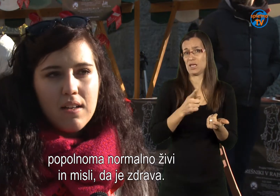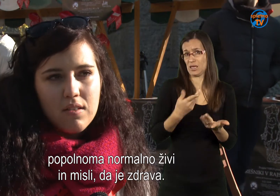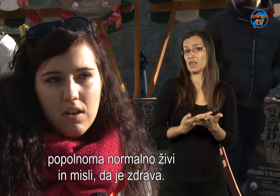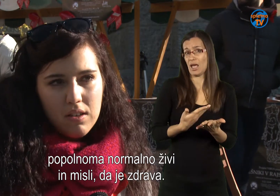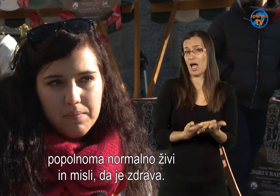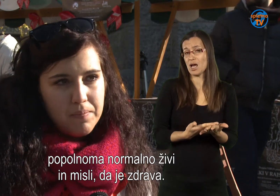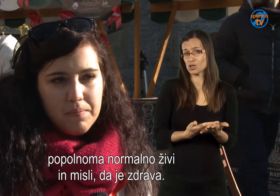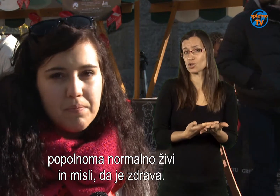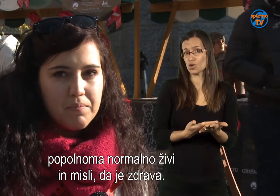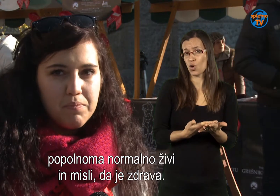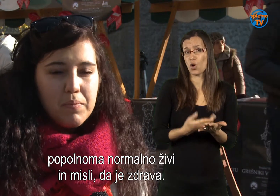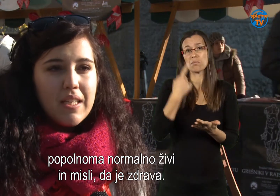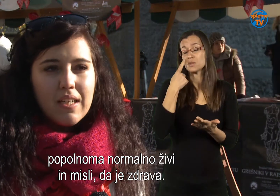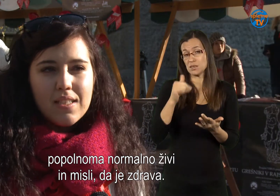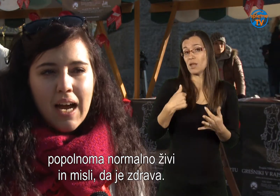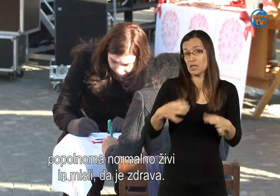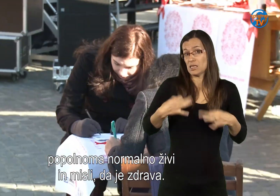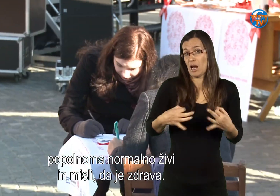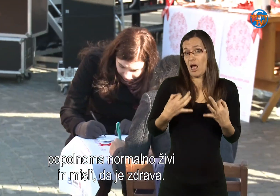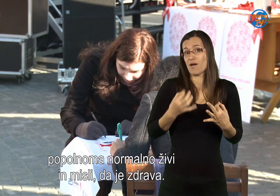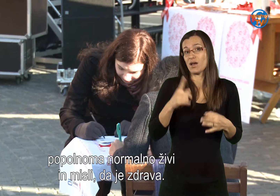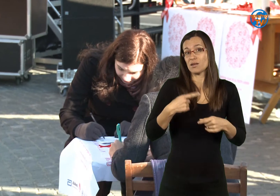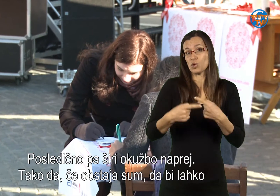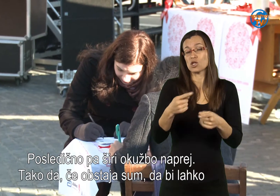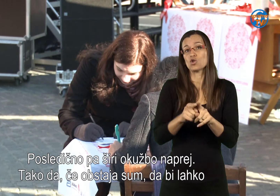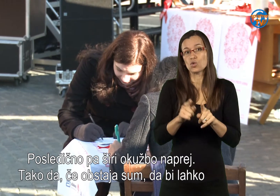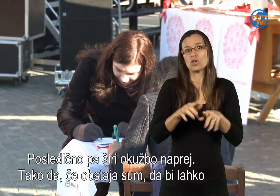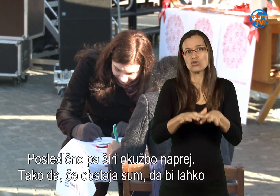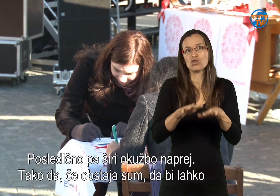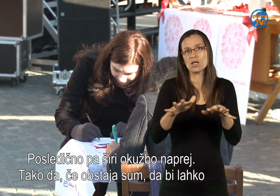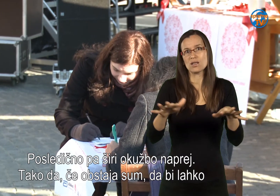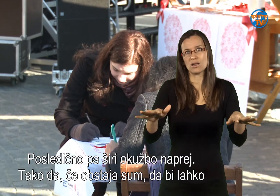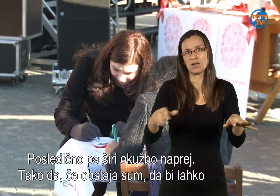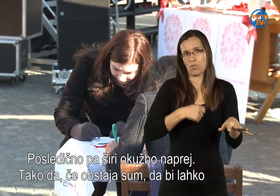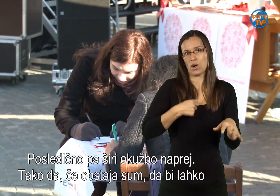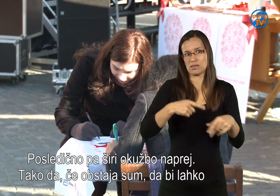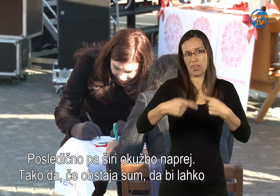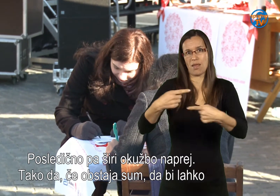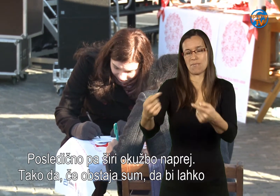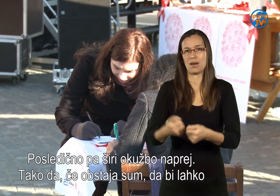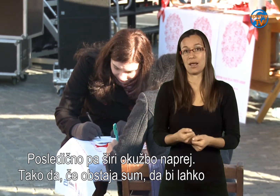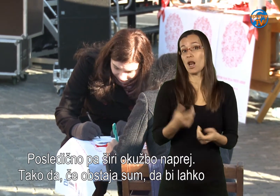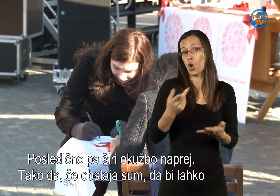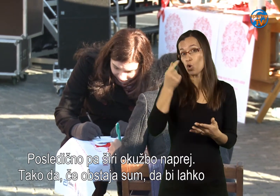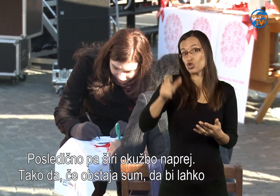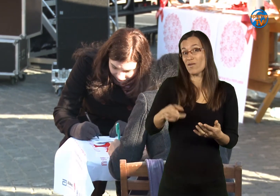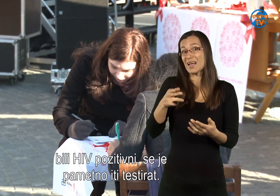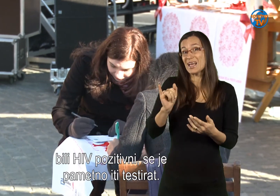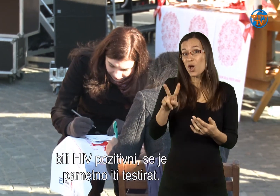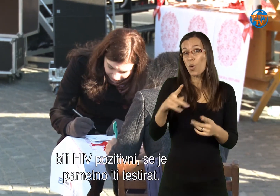dejansko misli, da je zdrava in posledično tudi širi to okužbo naprej. Bi lahko mogoče bil človek HIV pozitiven, se je pametno iti testirati,